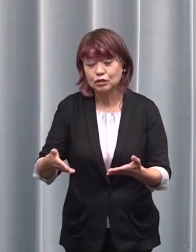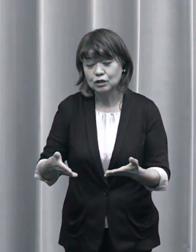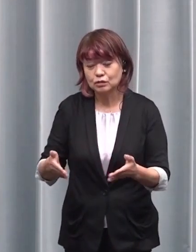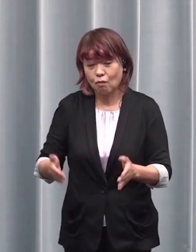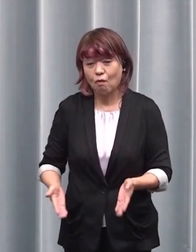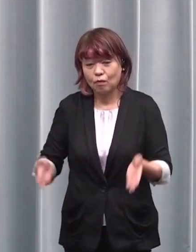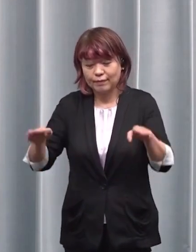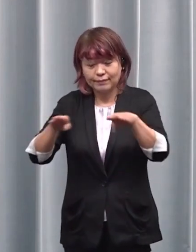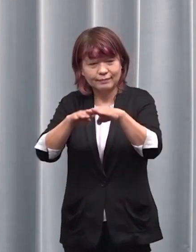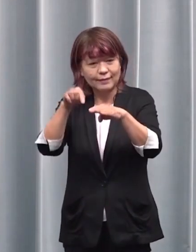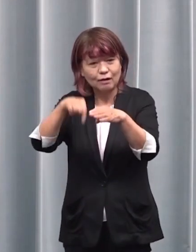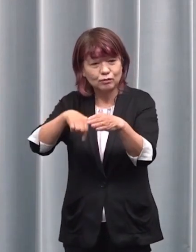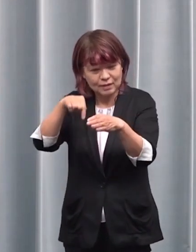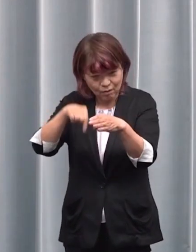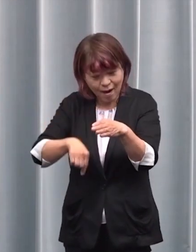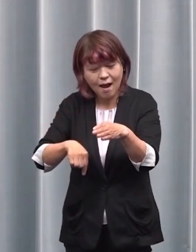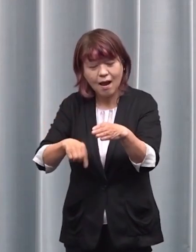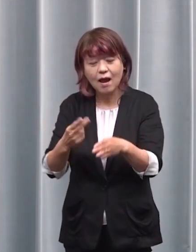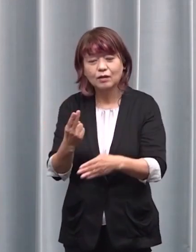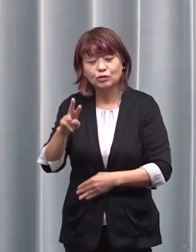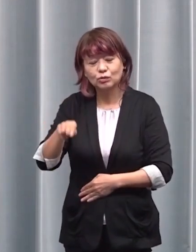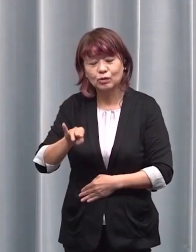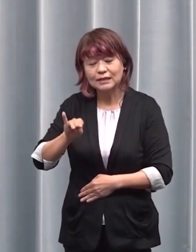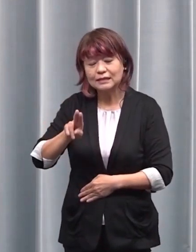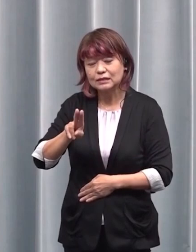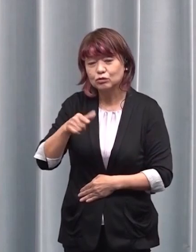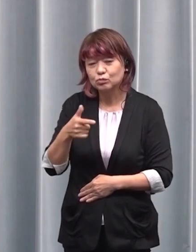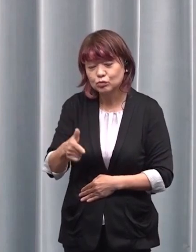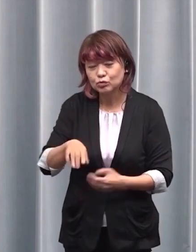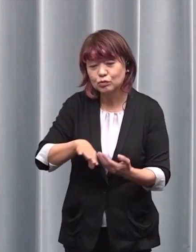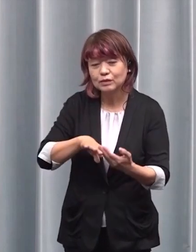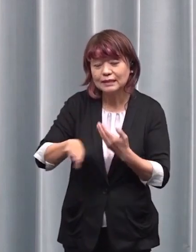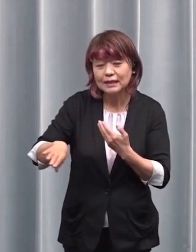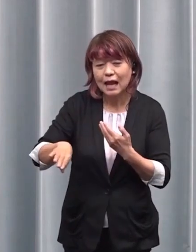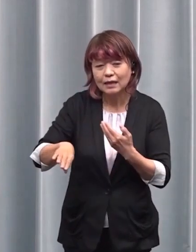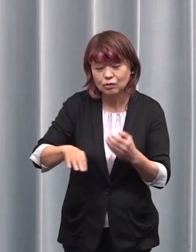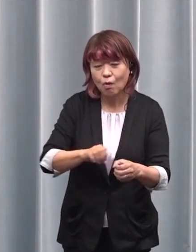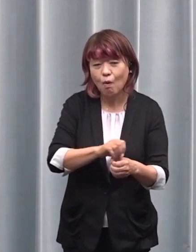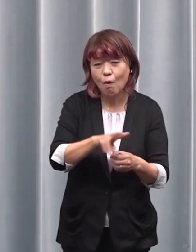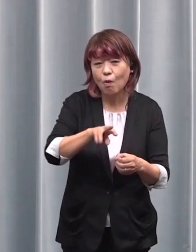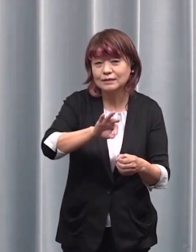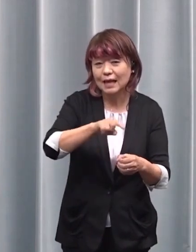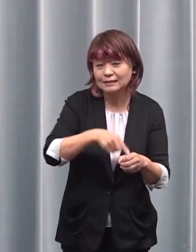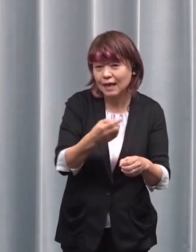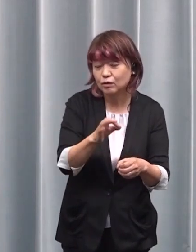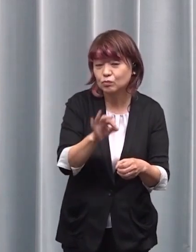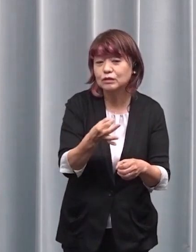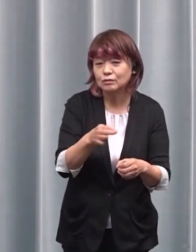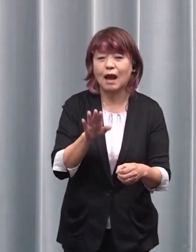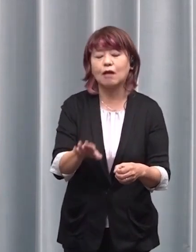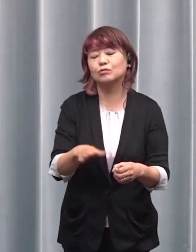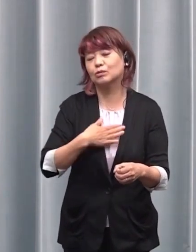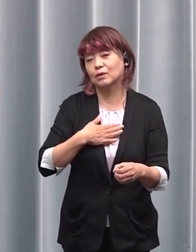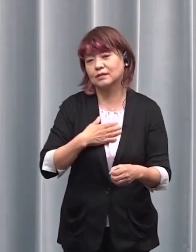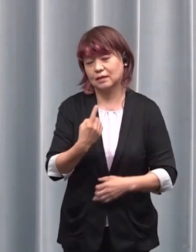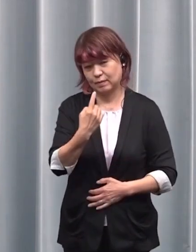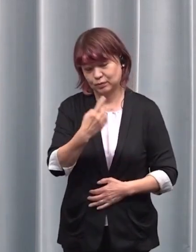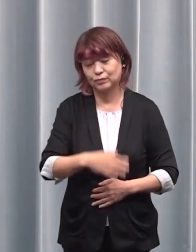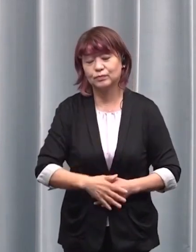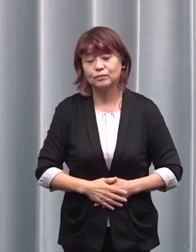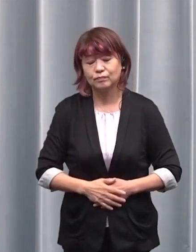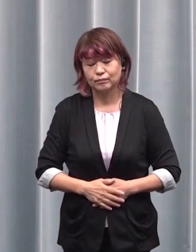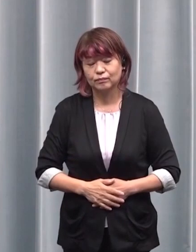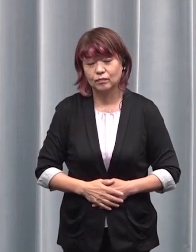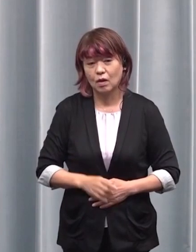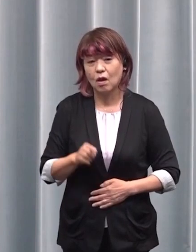ム以外の放射性物質が規制基準を超えて存在する水も貯蔵されていることは承知しています。いずれにせ